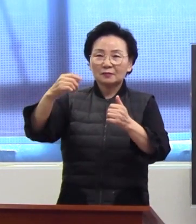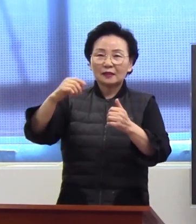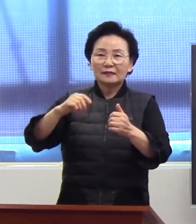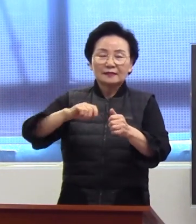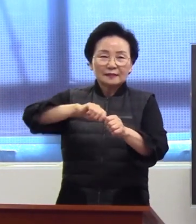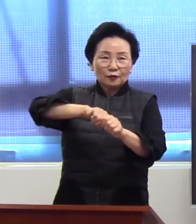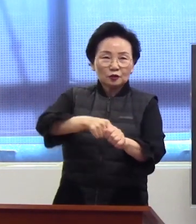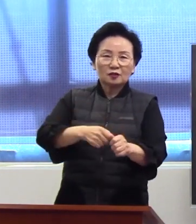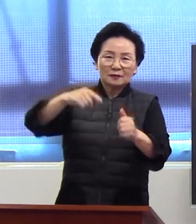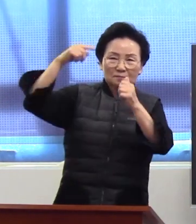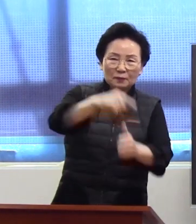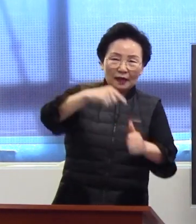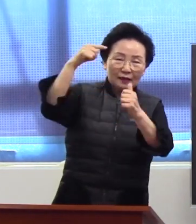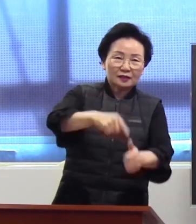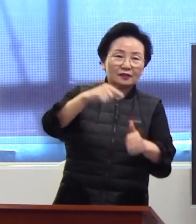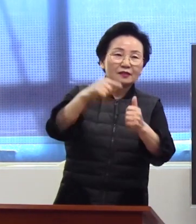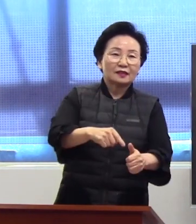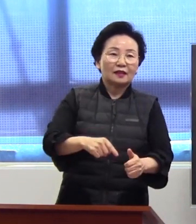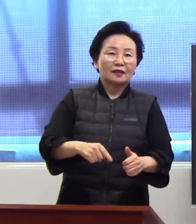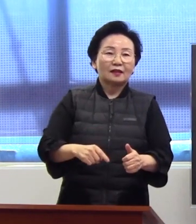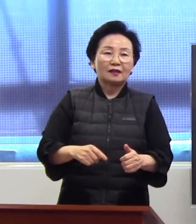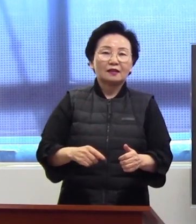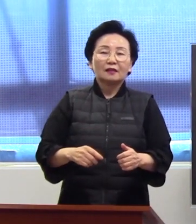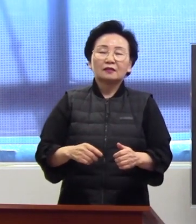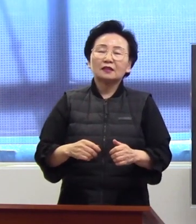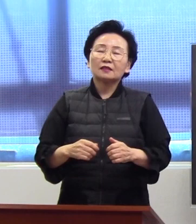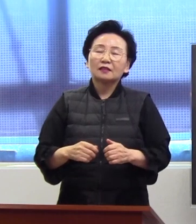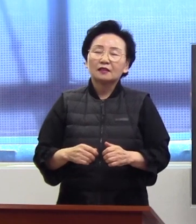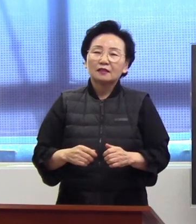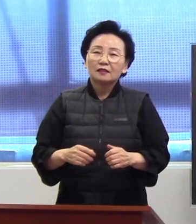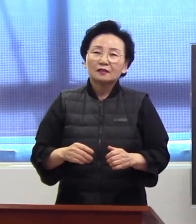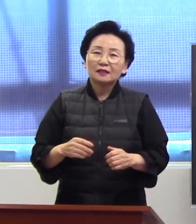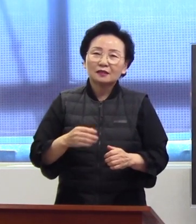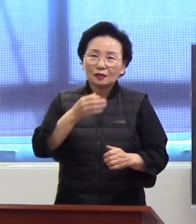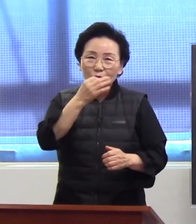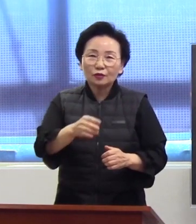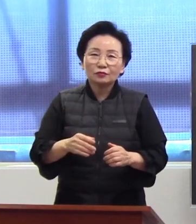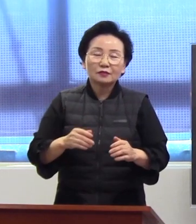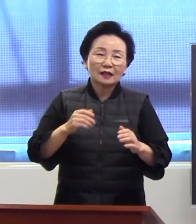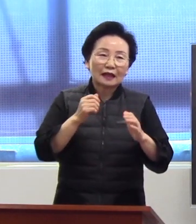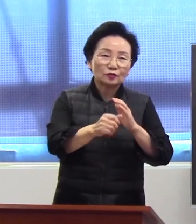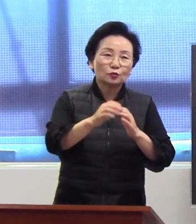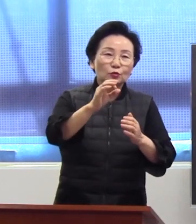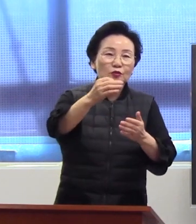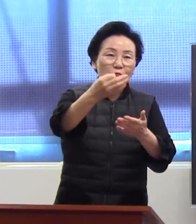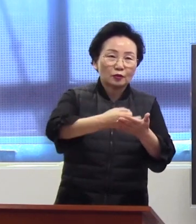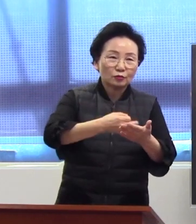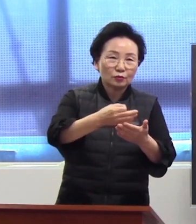막 억지로 막 시키니까 그냥 힘들어도 그냥 가서 돈을